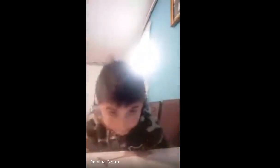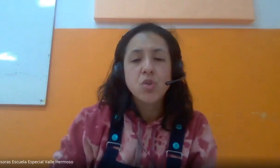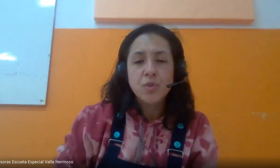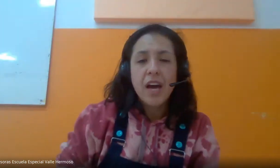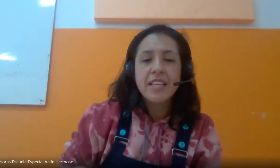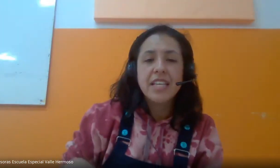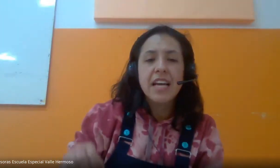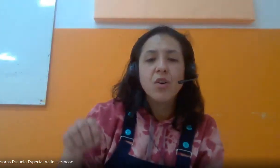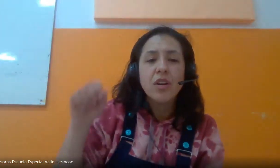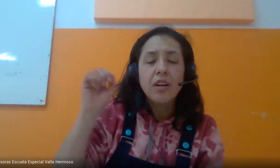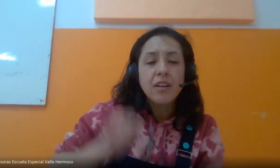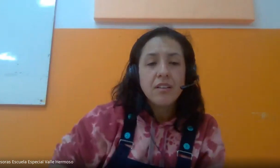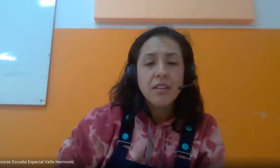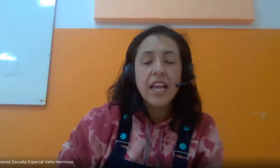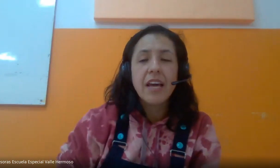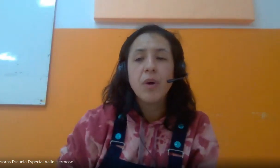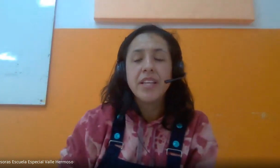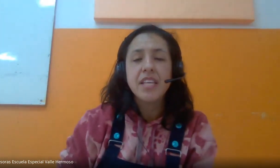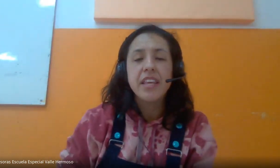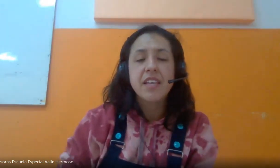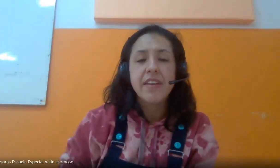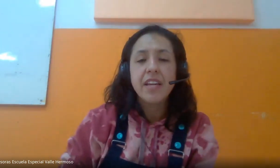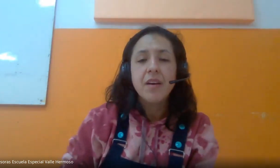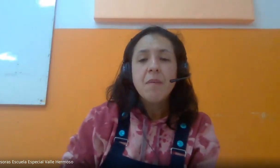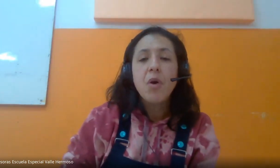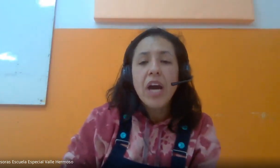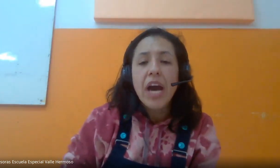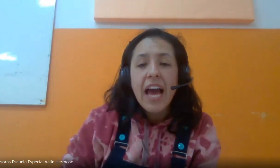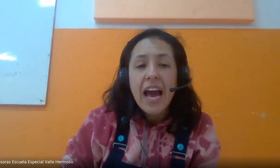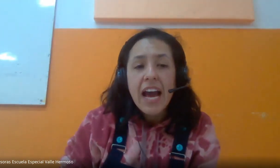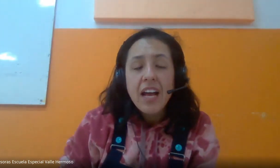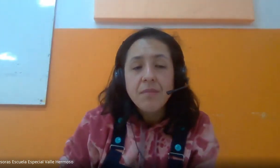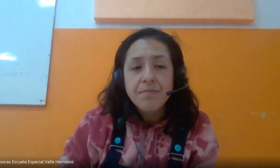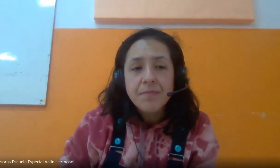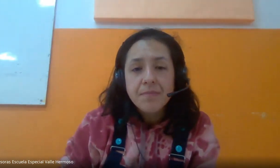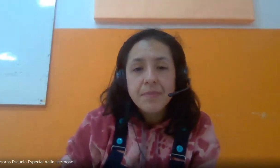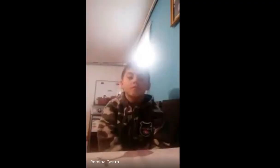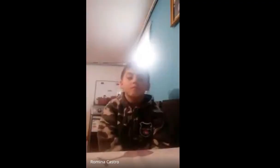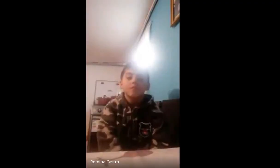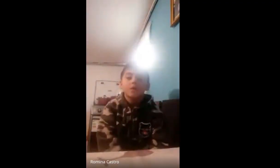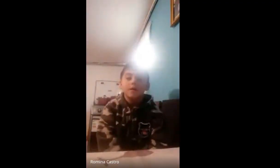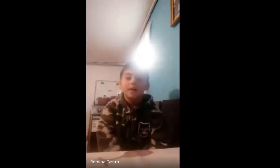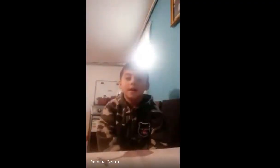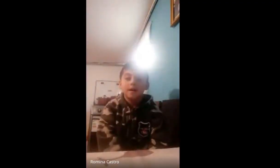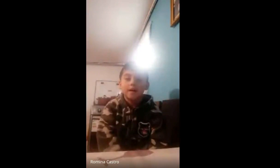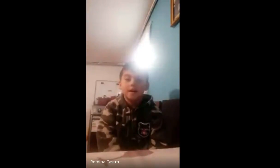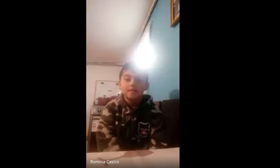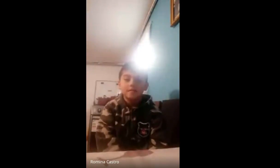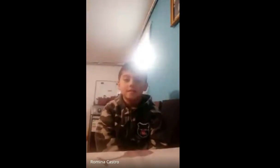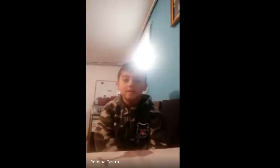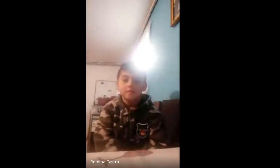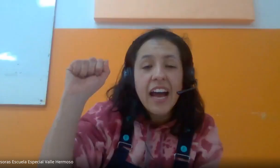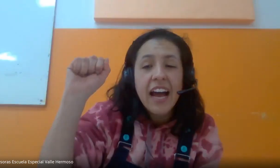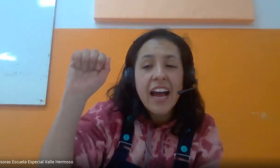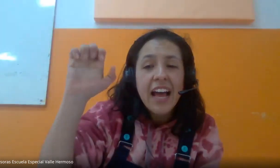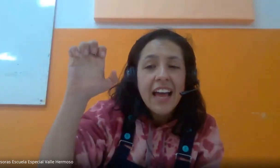Vamos a decirla con el lengua de señas, a ver. Vocal A. A. A.